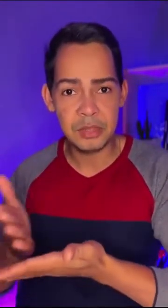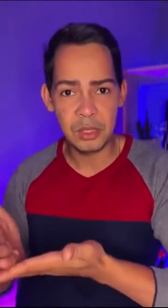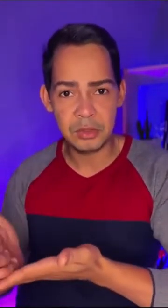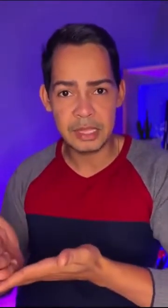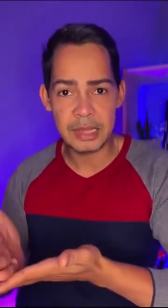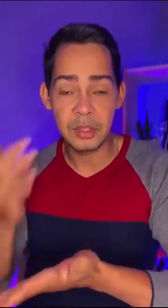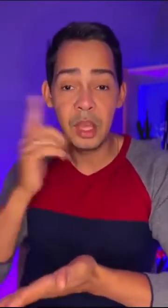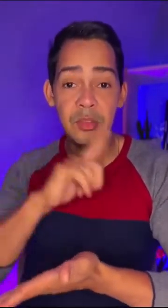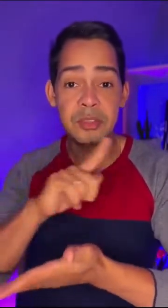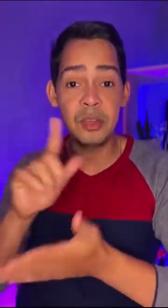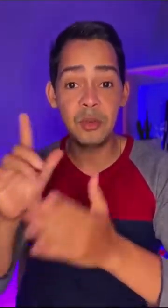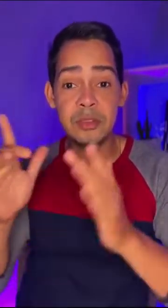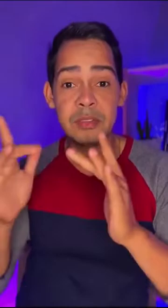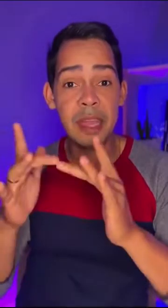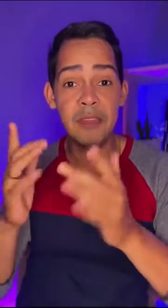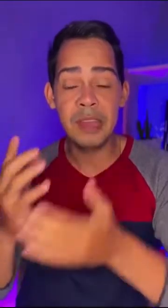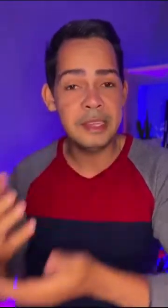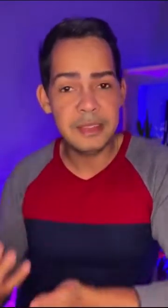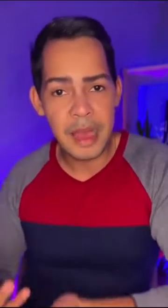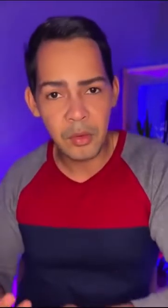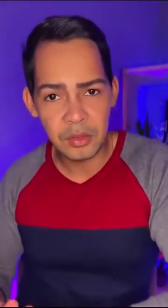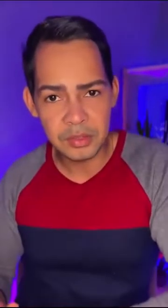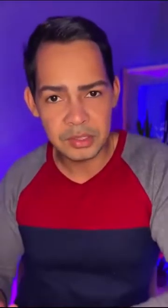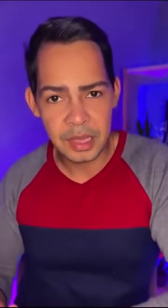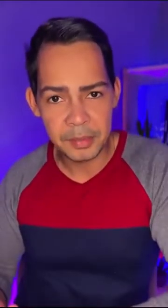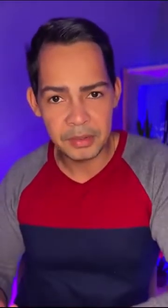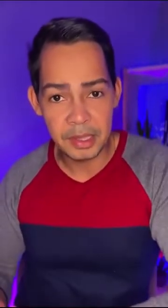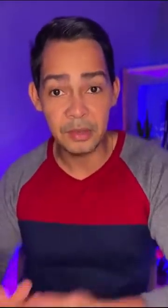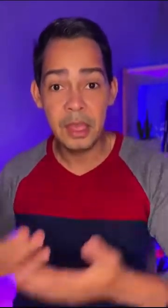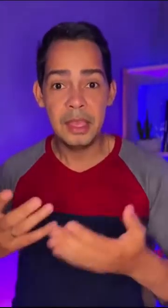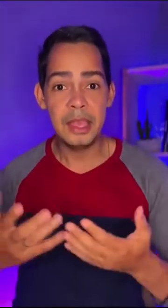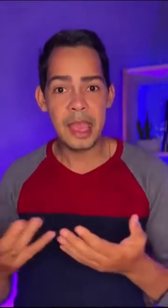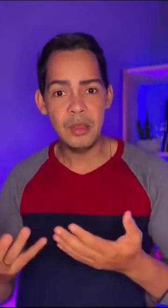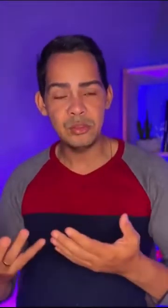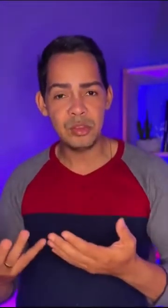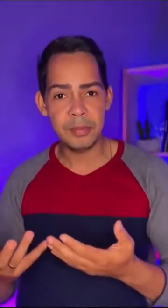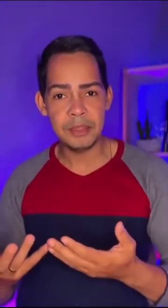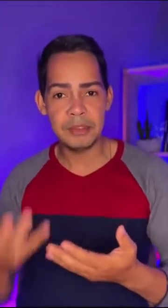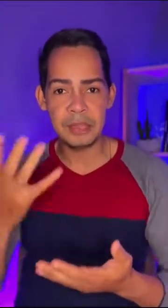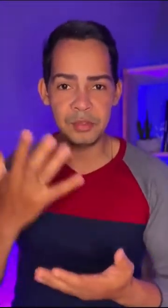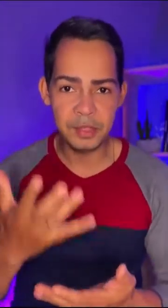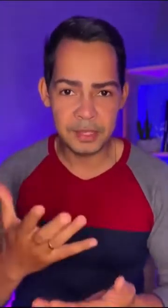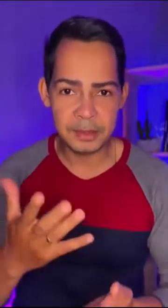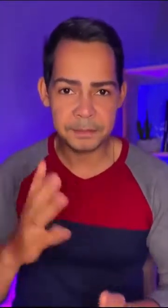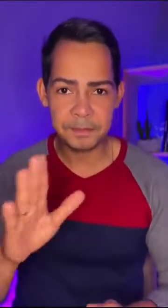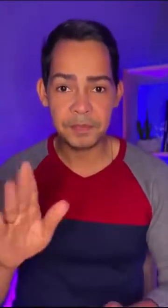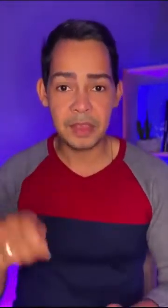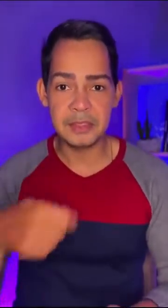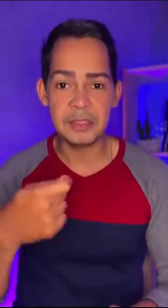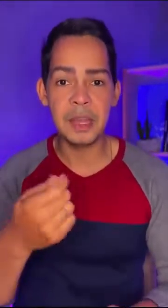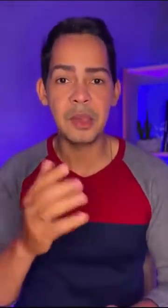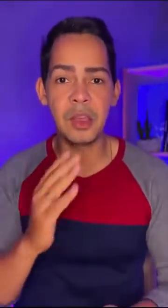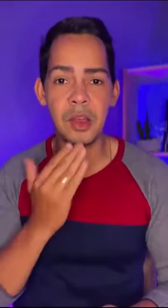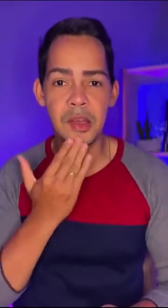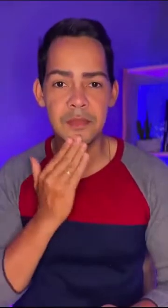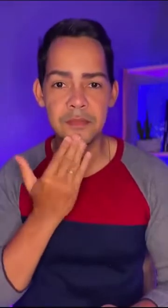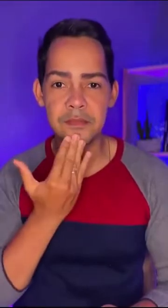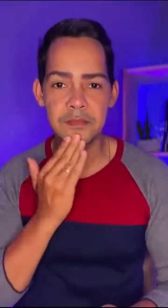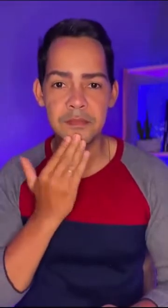tem contato, você não consegue validar o que você está aprendendo. E aí o seu aprendizado fica, esse sinal aqui, ó,